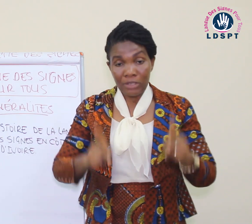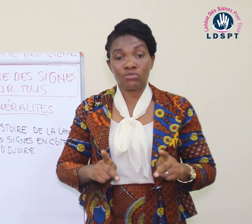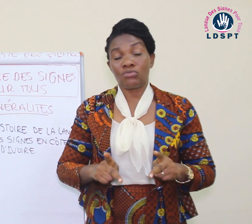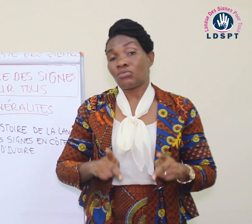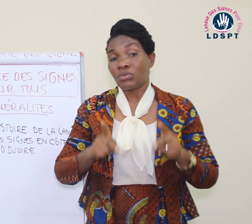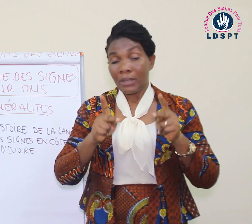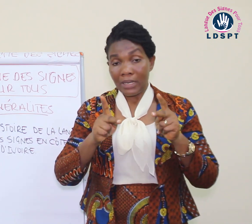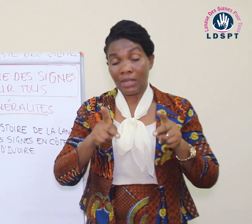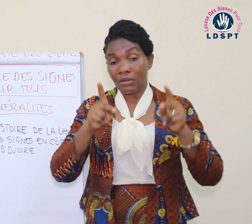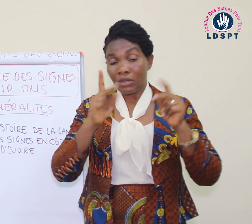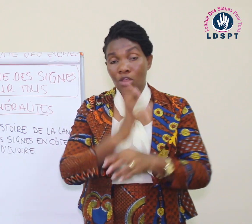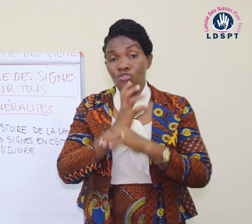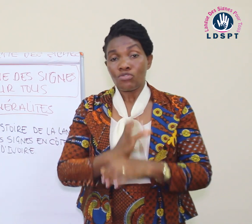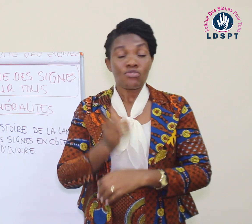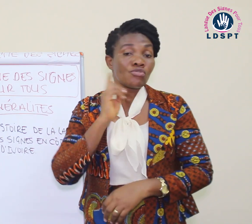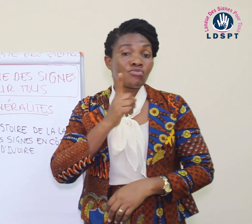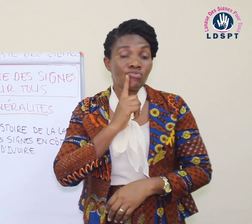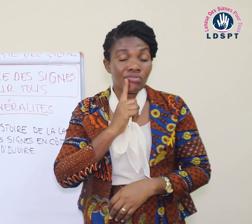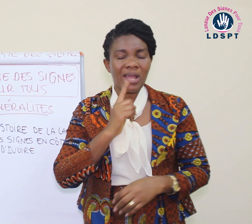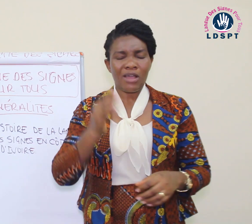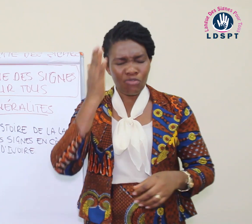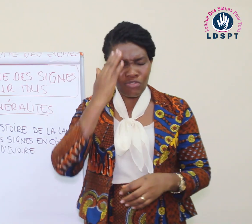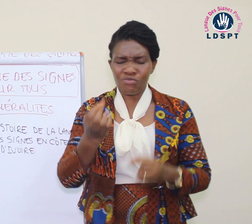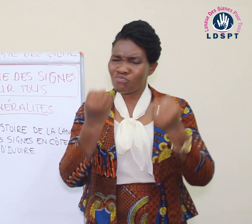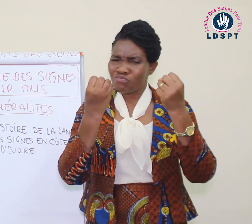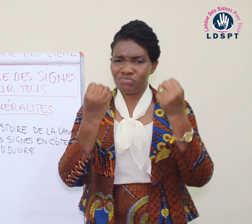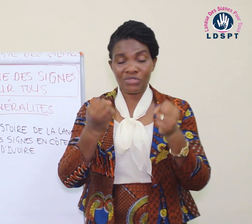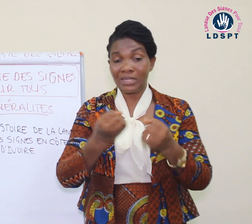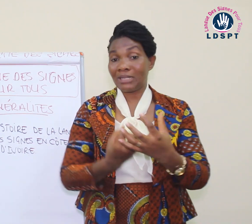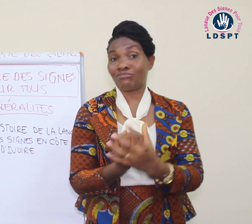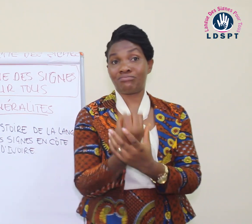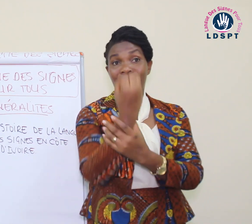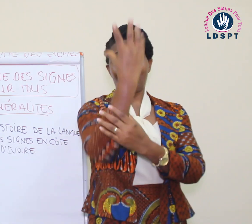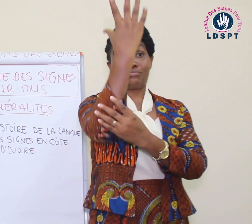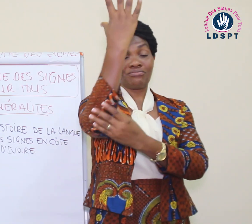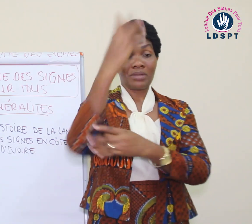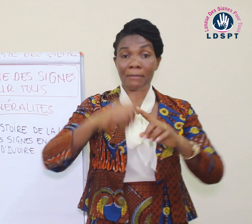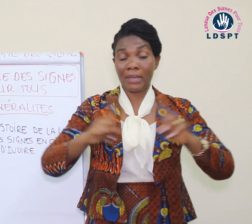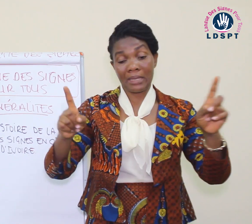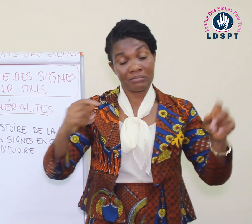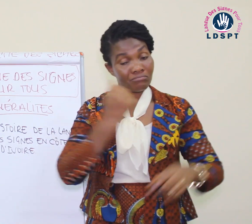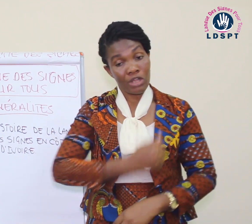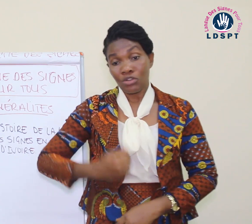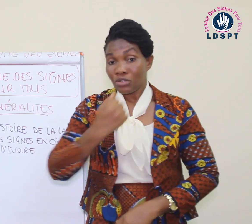floraison. Mais très tôt éclata une querelle entre les oralistes et